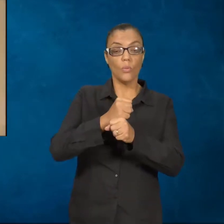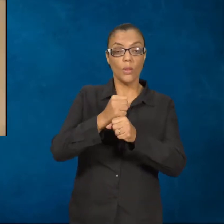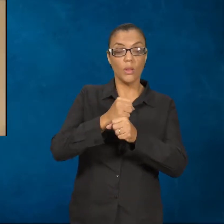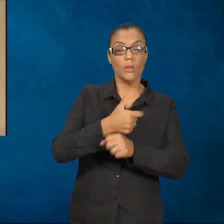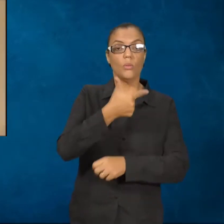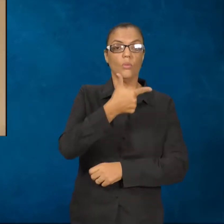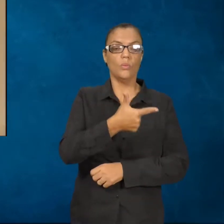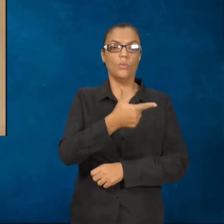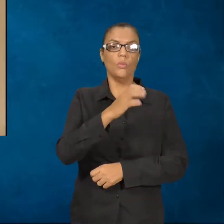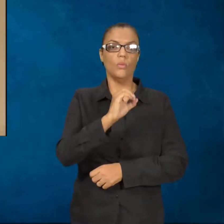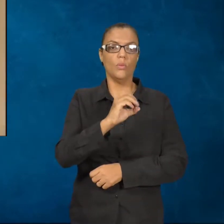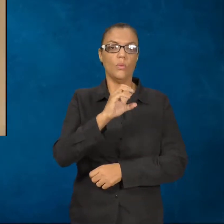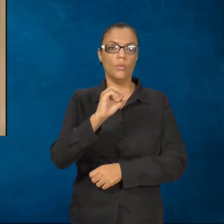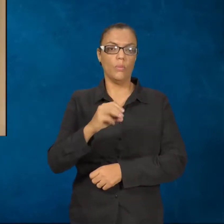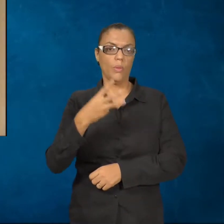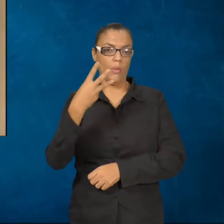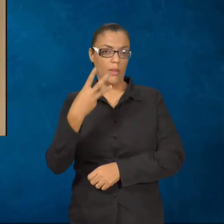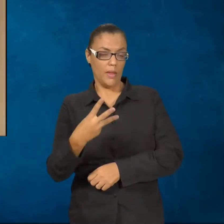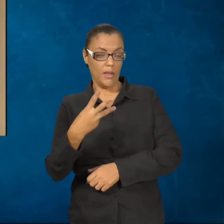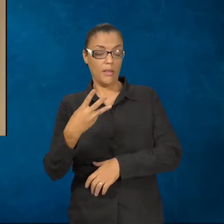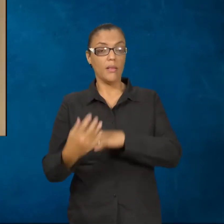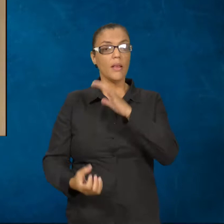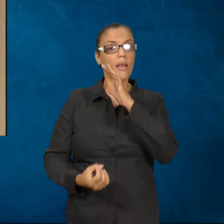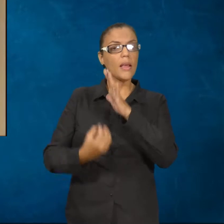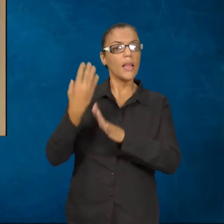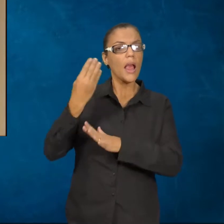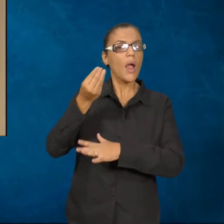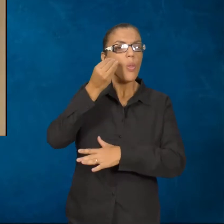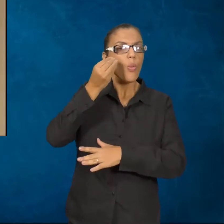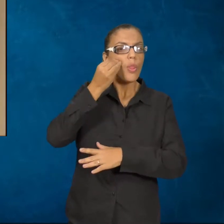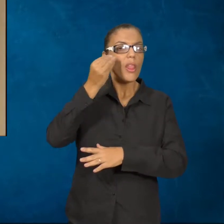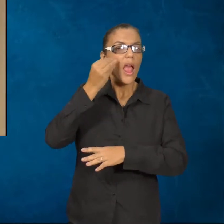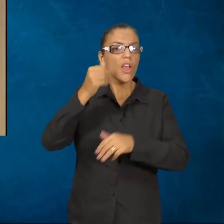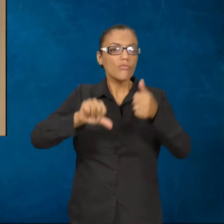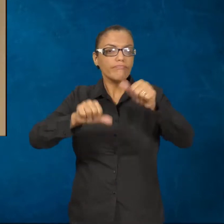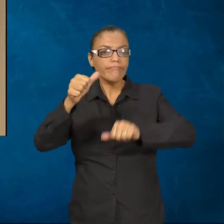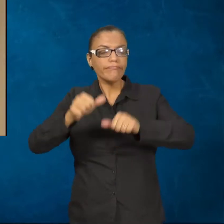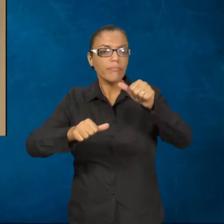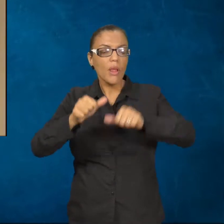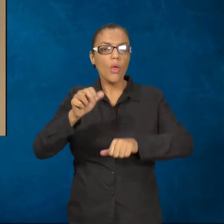Em 2003, foi feito um exame chamado